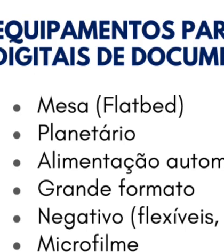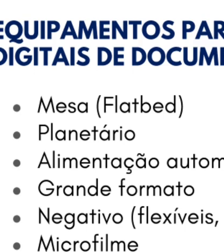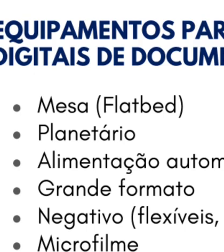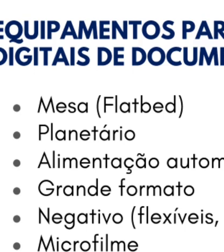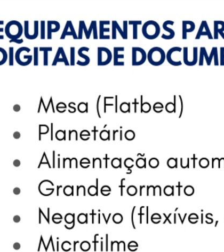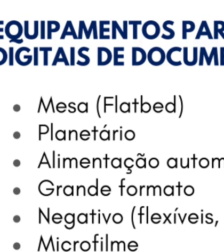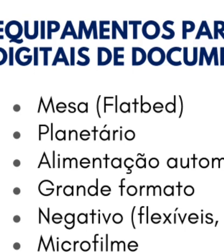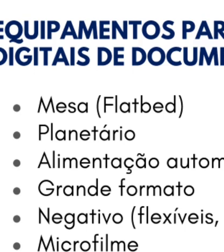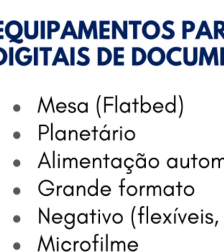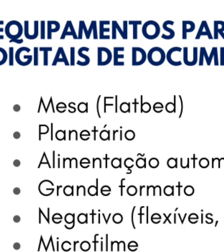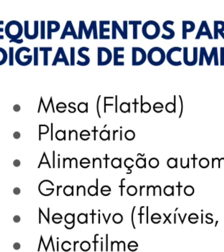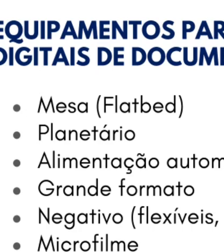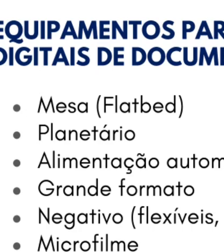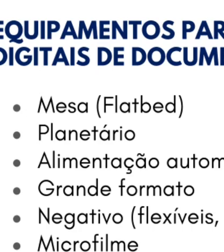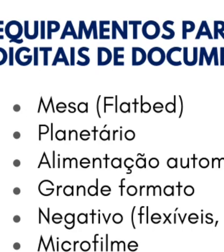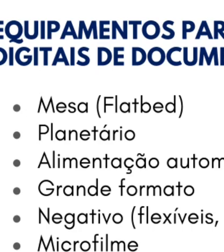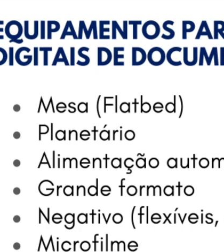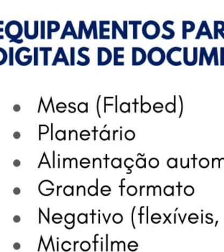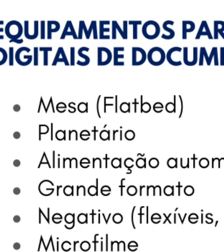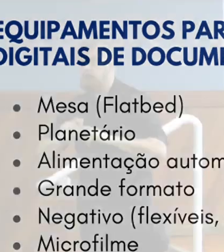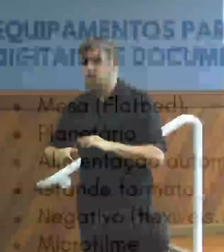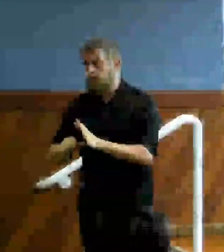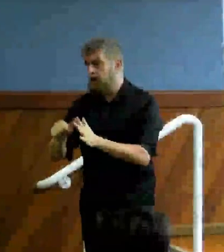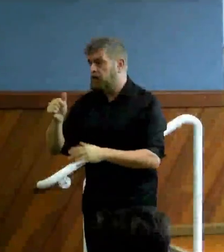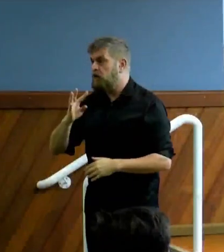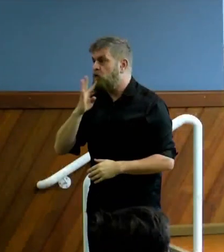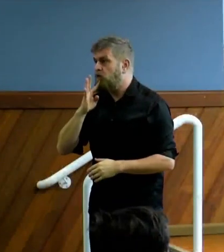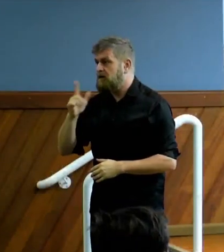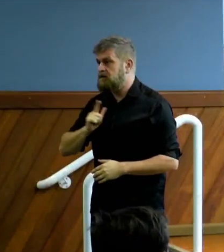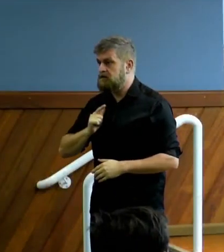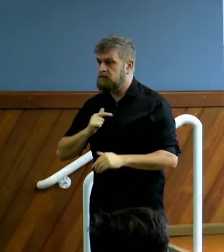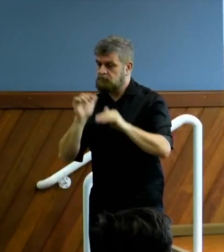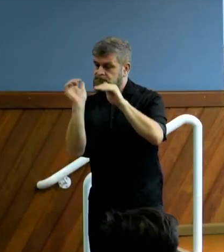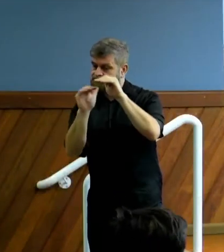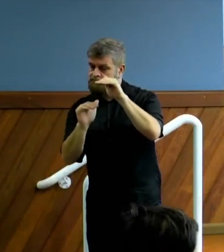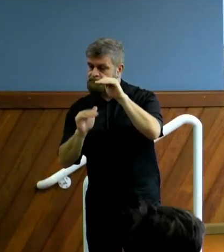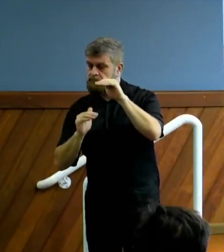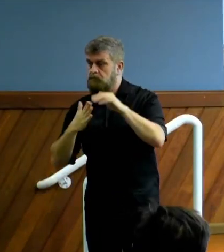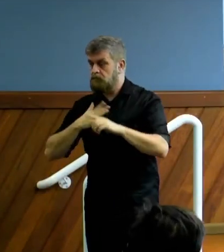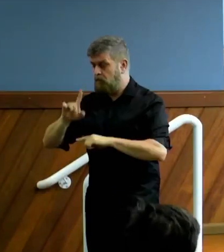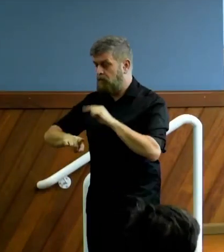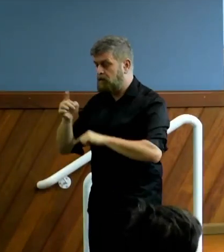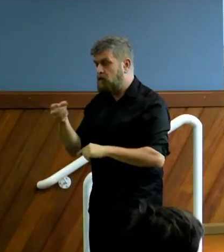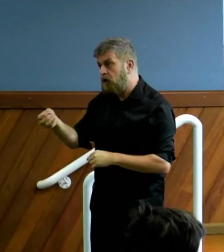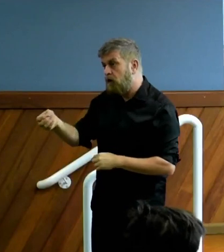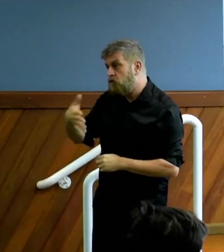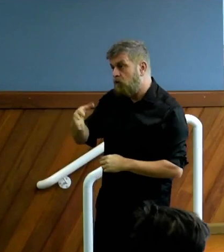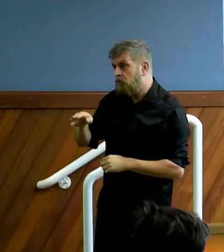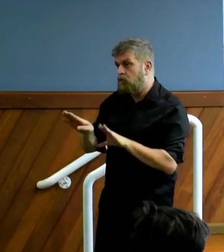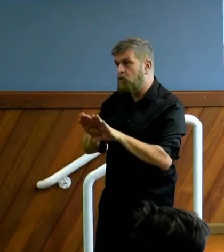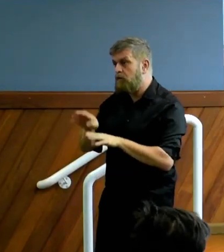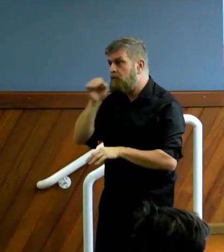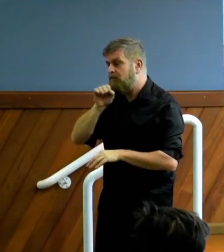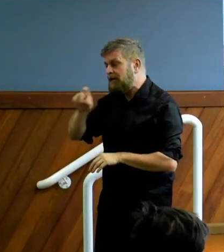uma coisa muito, muito delicada. Pressupõe, primeiro, conhecer o acervo. Meu material é novo ou ele é mais